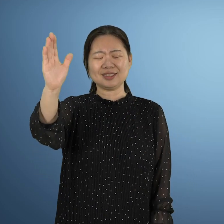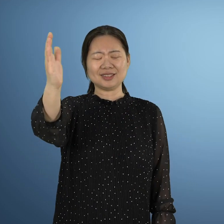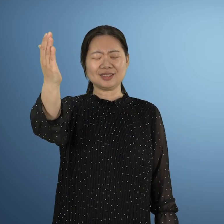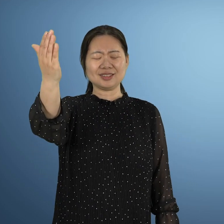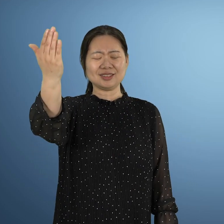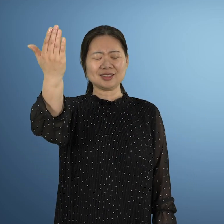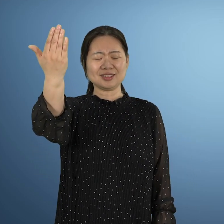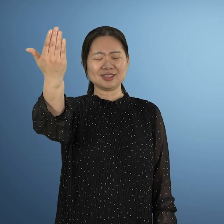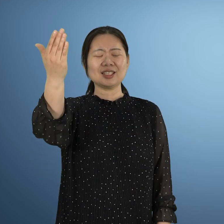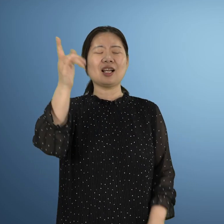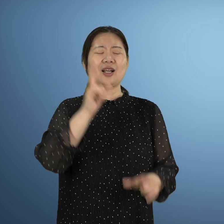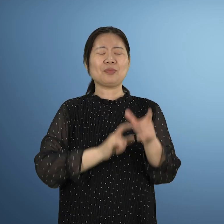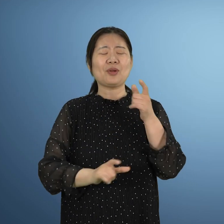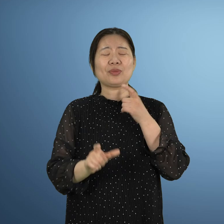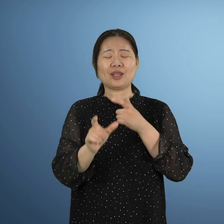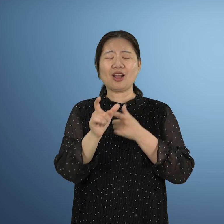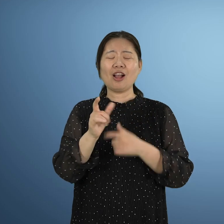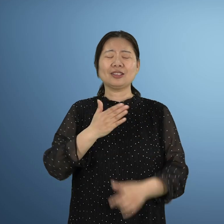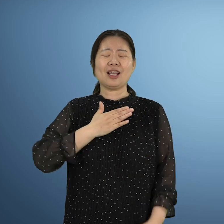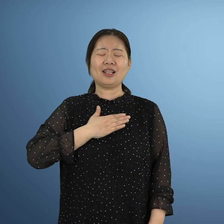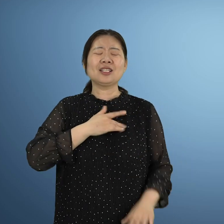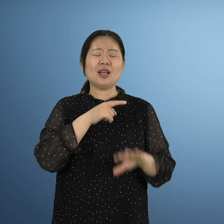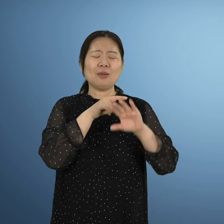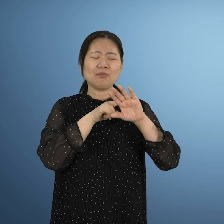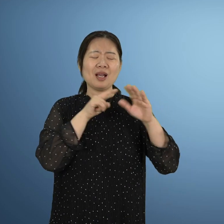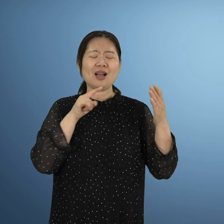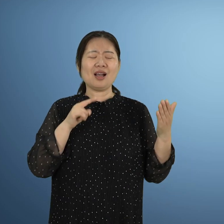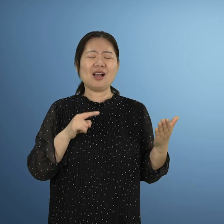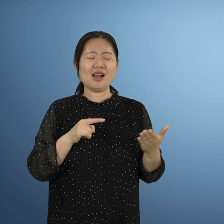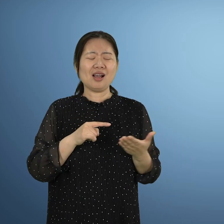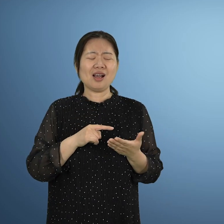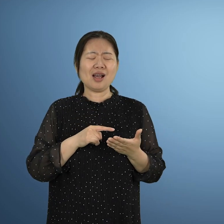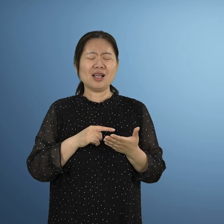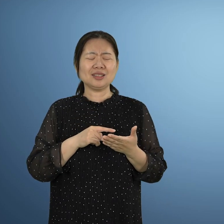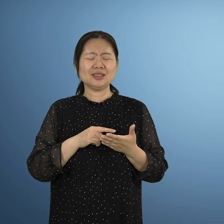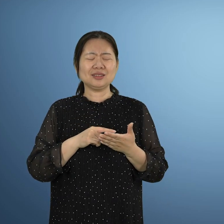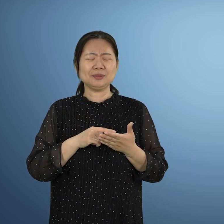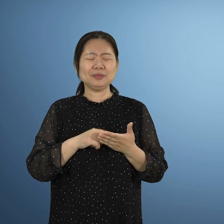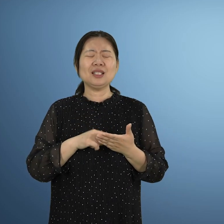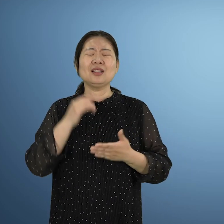우리 다시 한번 나의 마음이 아버지의